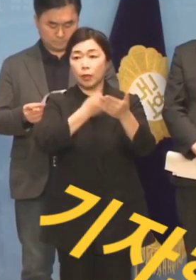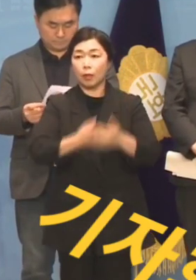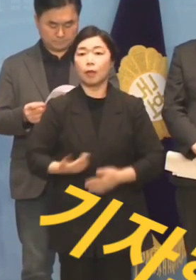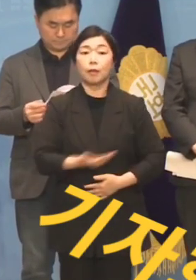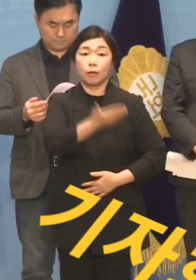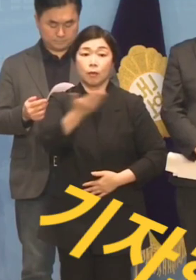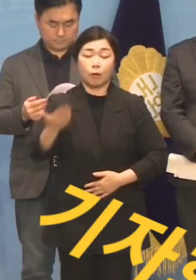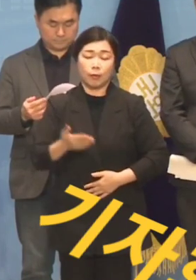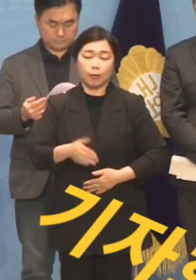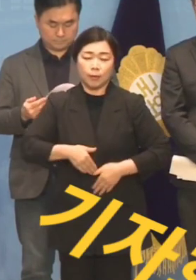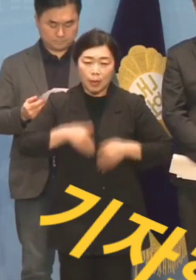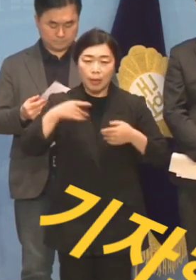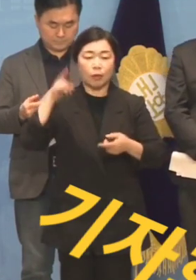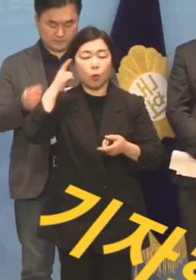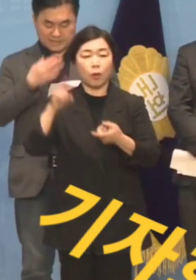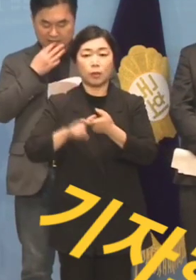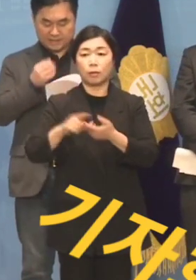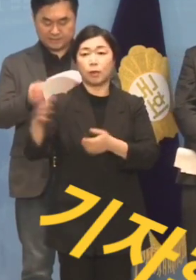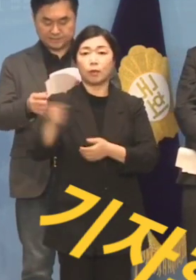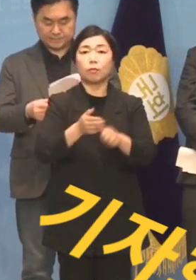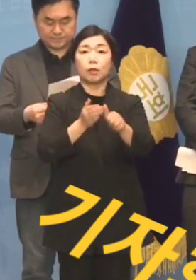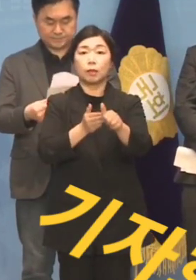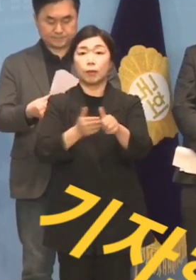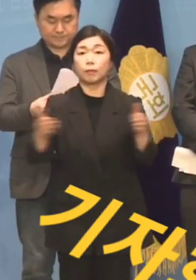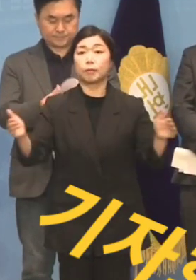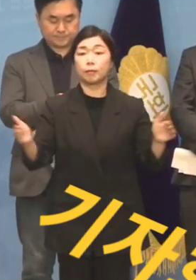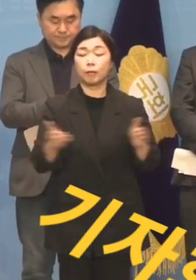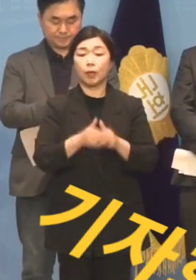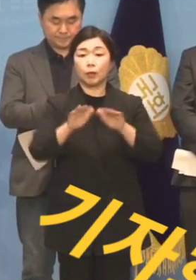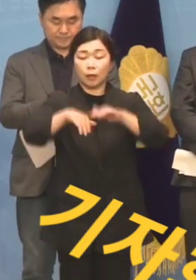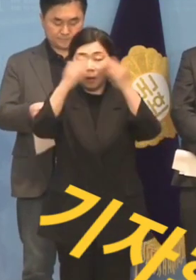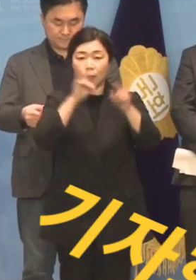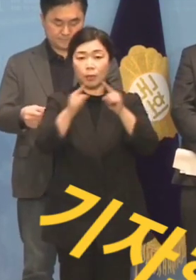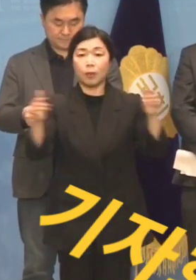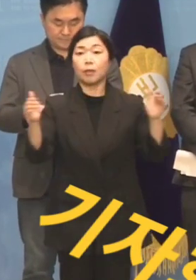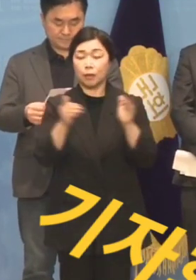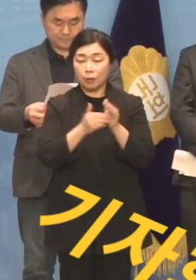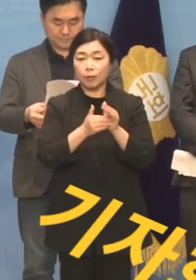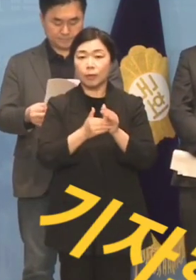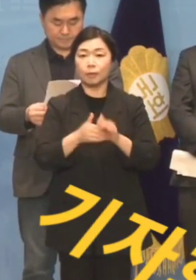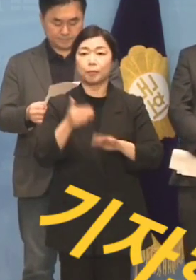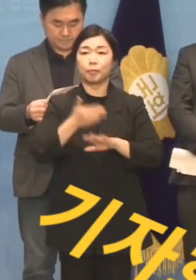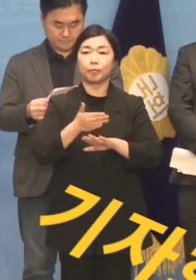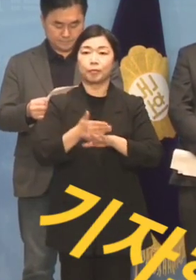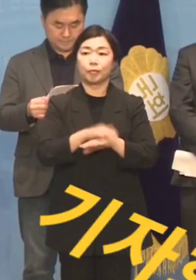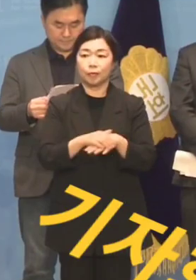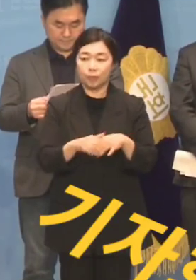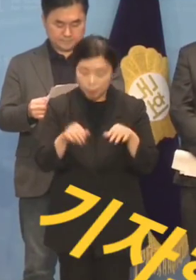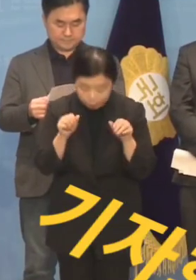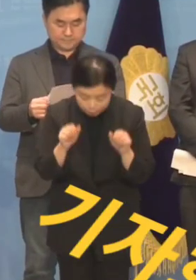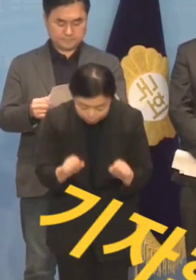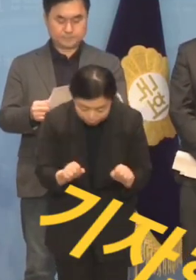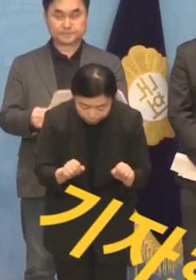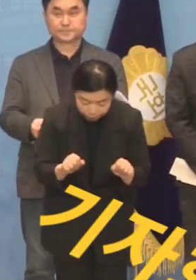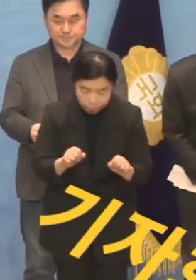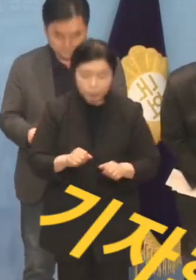여러분들의 따뜻한 관심 부탁드립니다. 감사합니다. 이상으로 기자회견을 마치도록 하겠습니다.